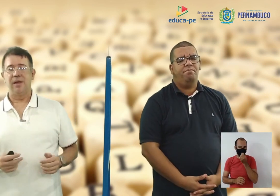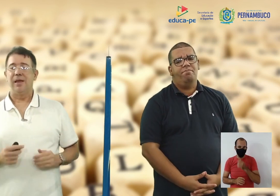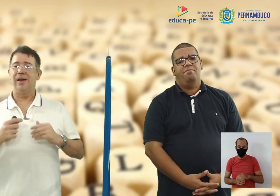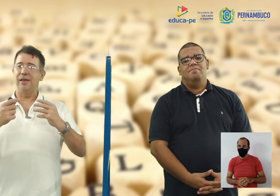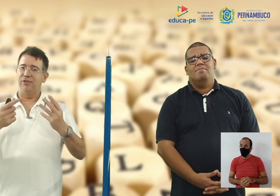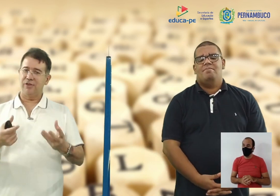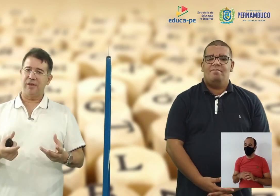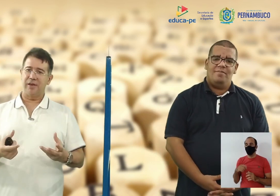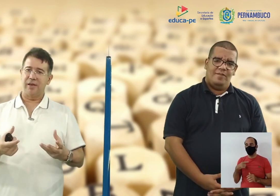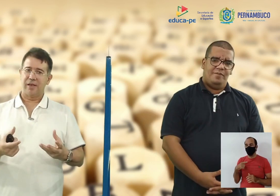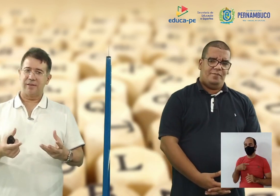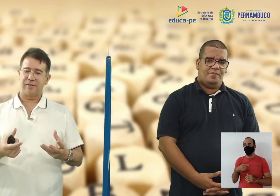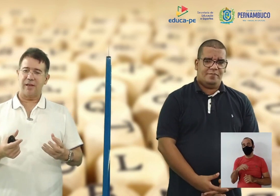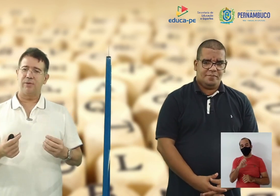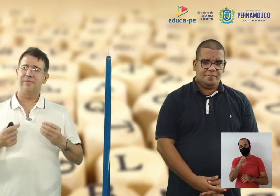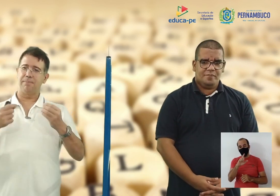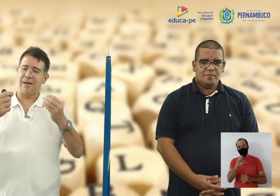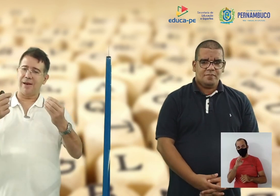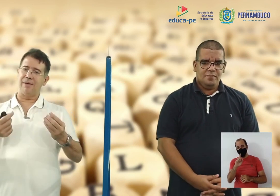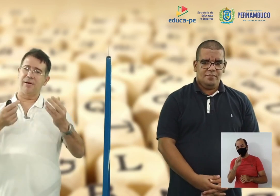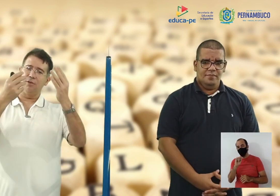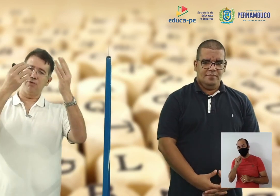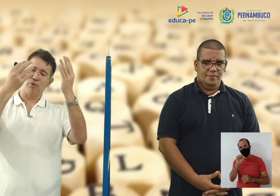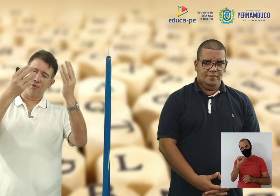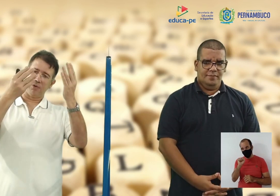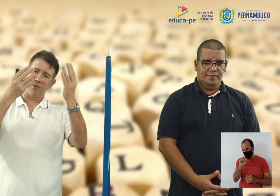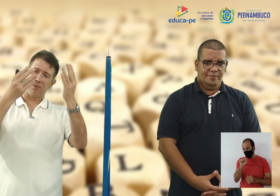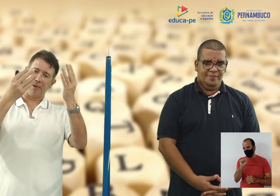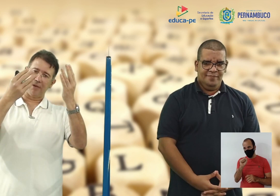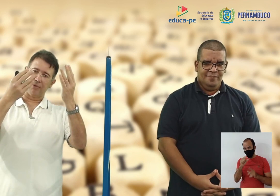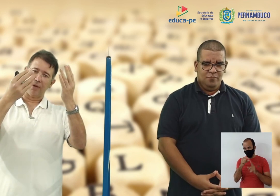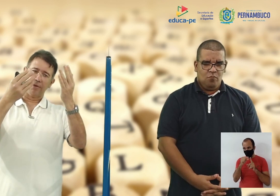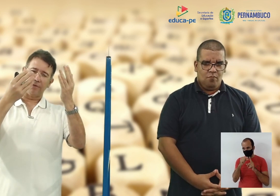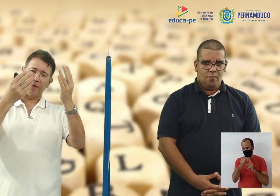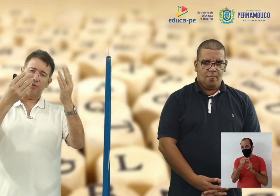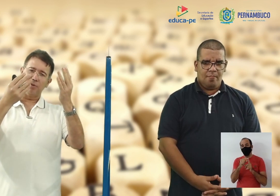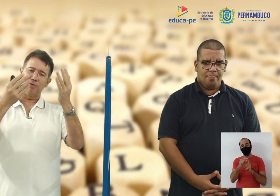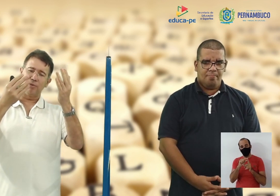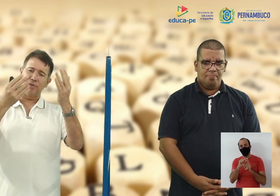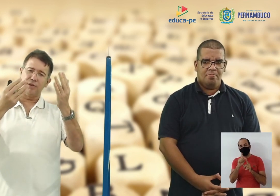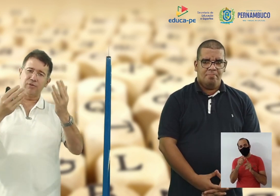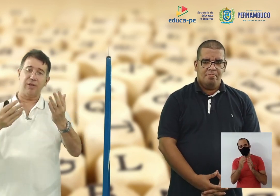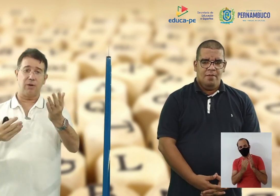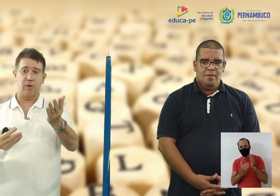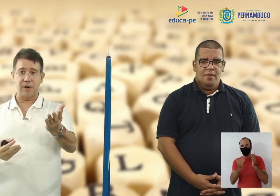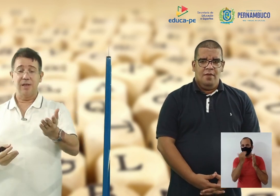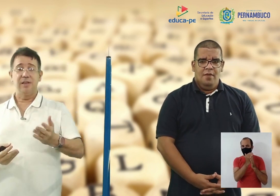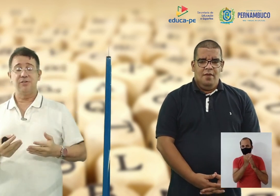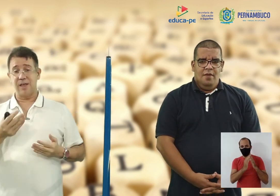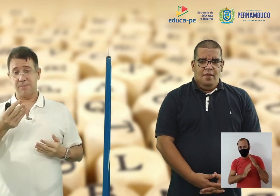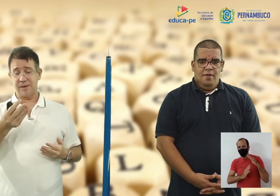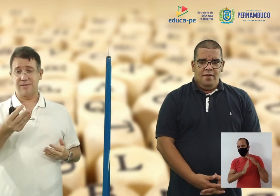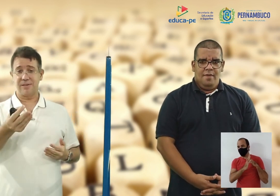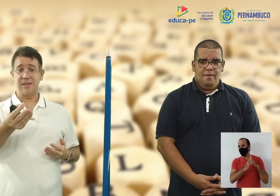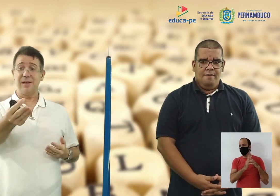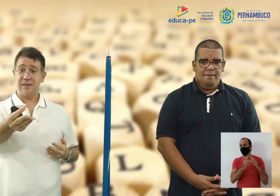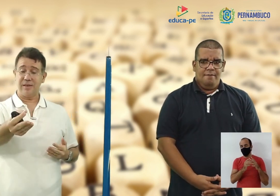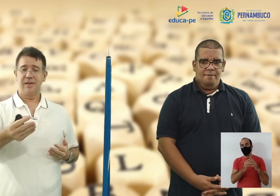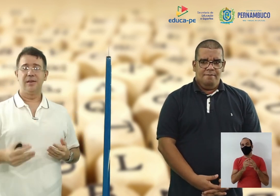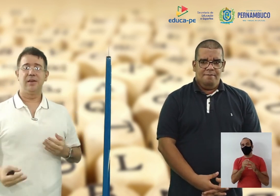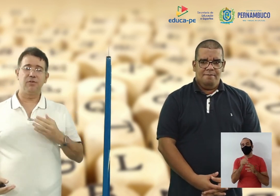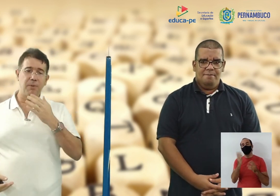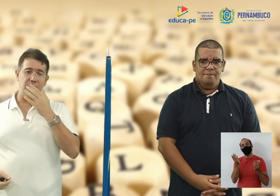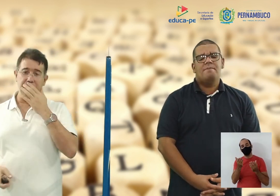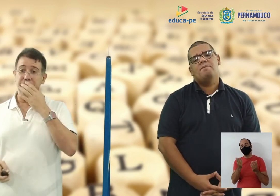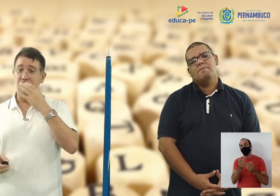mistério. Elegia, certo? Essa palavra que surge no começo, certo? Do nosso texto e agora está representada